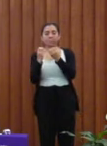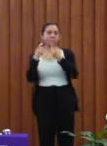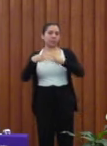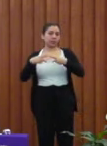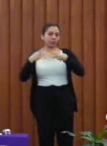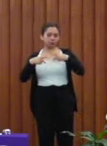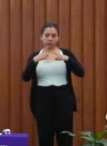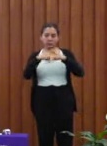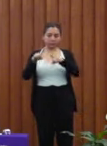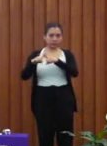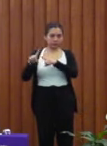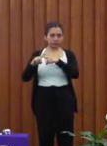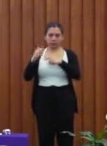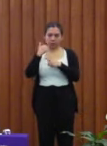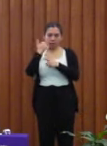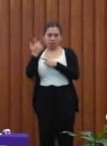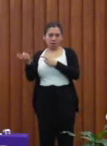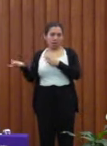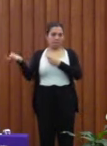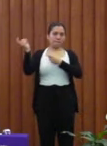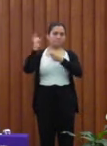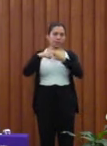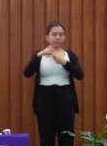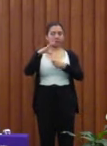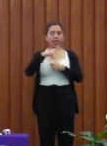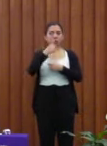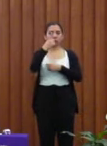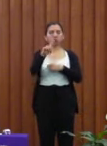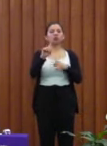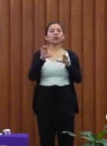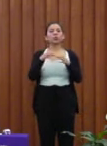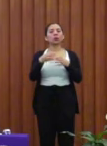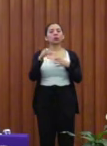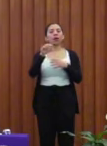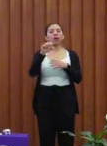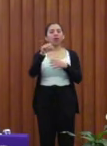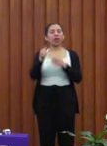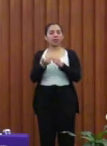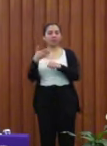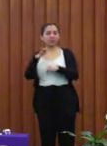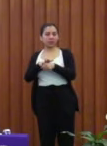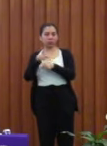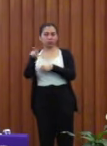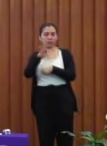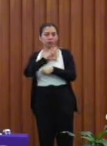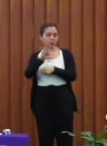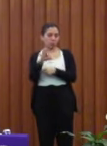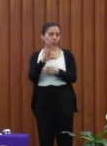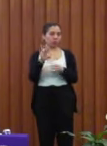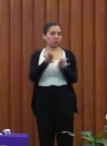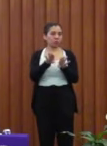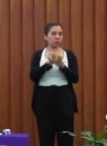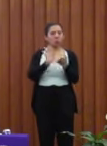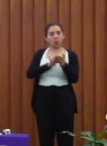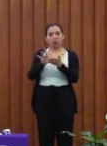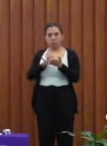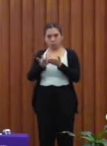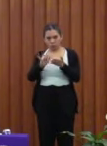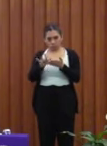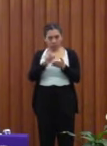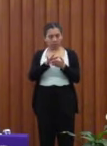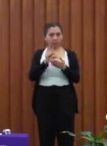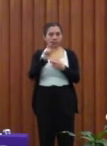unir. Hay una, digamos, una cuenta de administradores donde siempre ustedes pueden colaborar, no directamente, digamos, como un